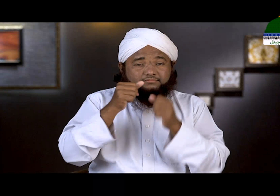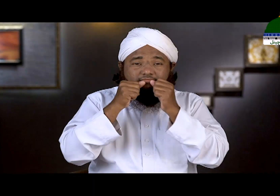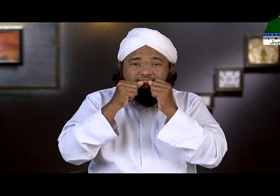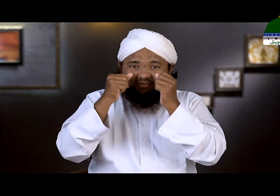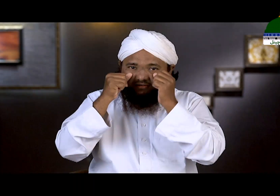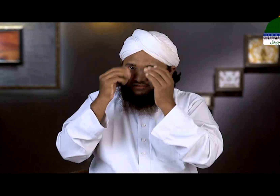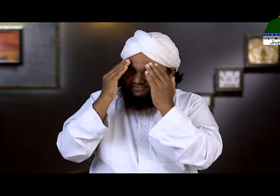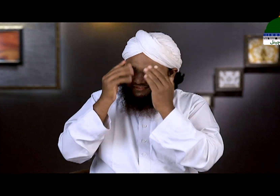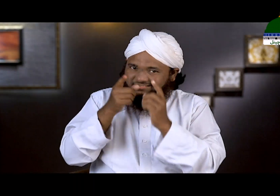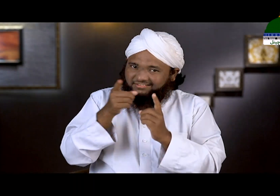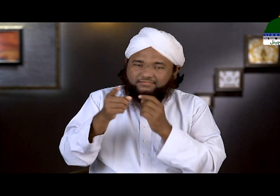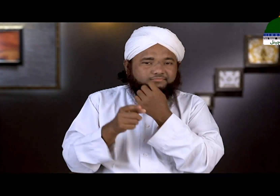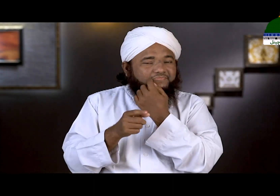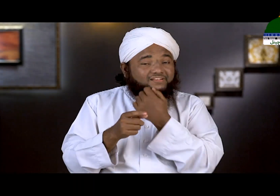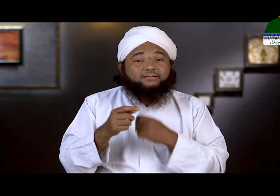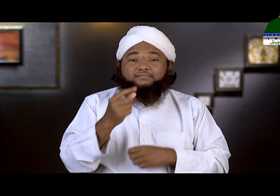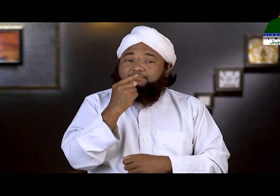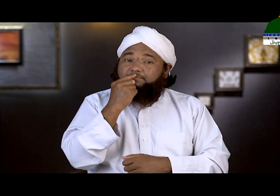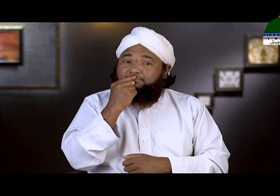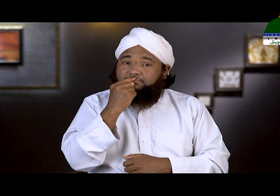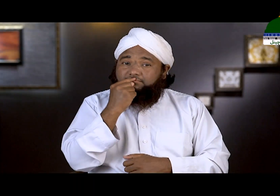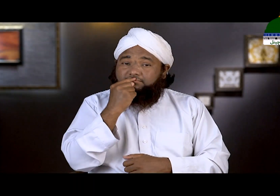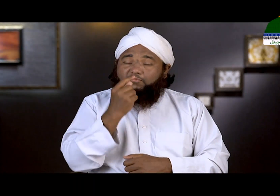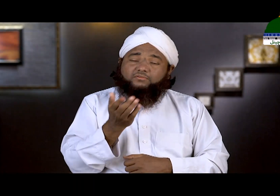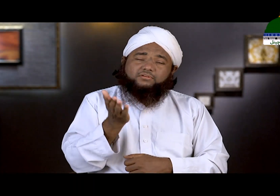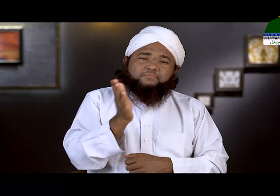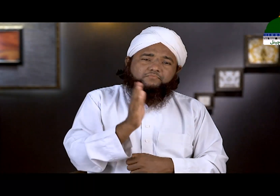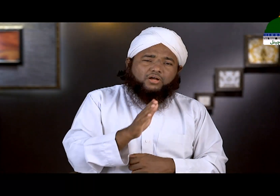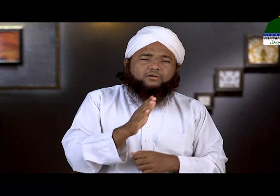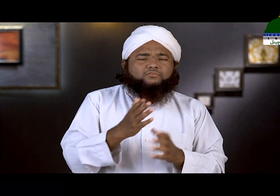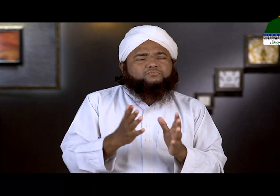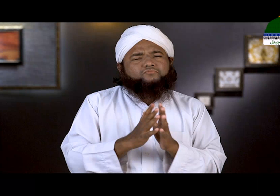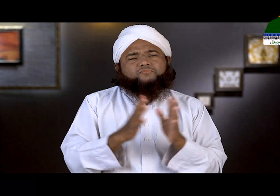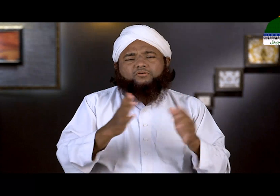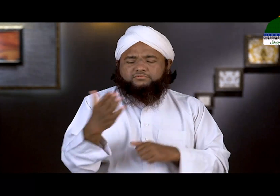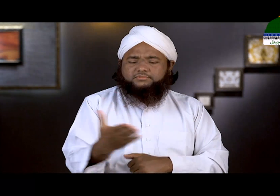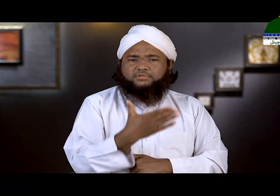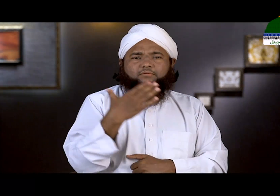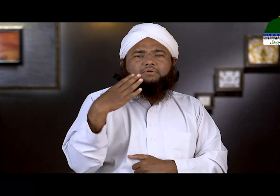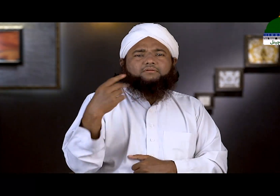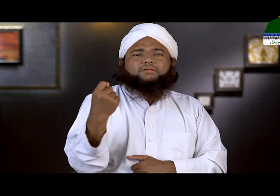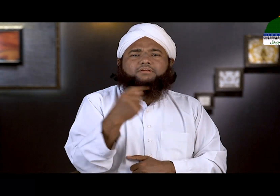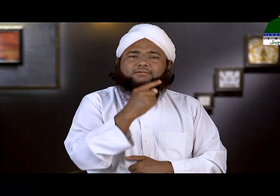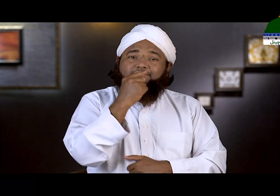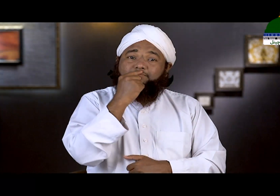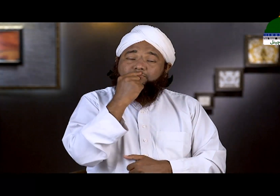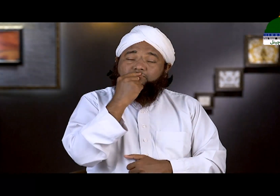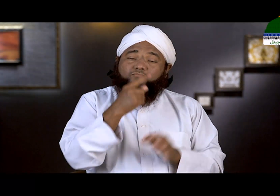محمد مصطفیٰ صلی اللہ علیہ وآلہ وسلم رمضان المبارک کے بعد سب سے زیادہ شعبان المعظم میں